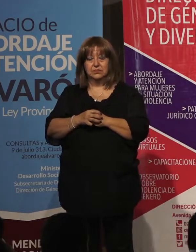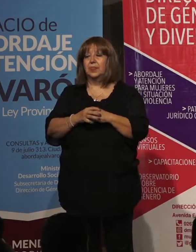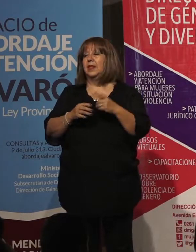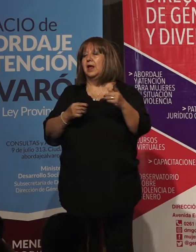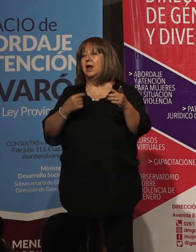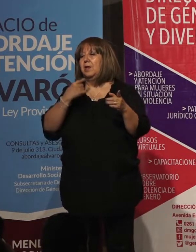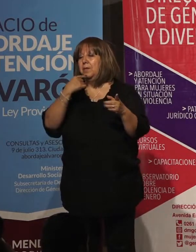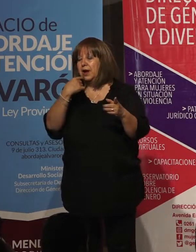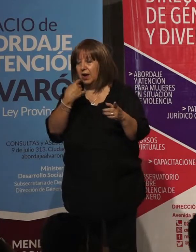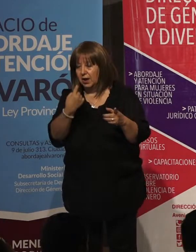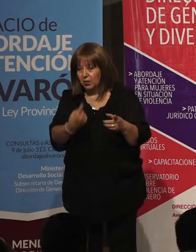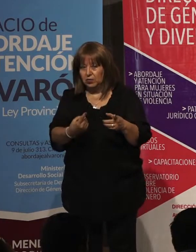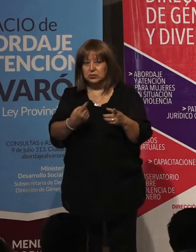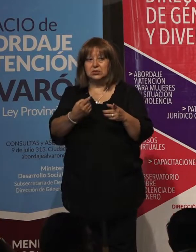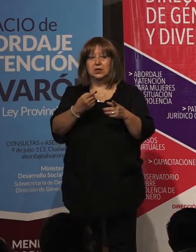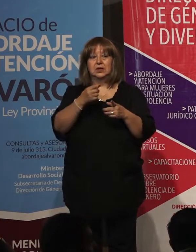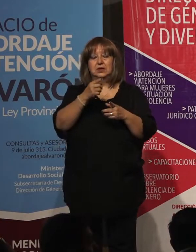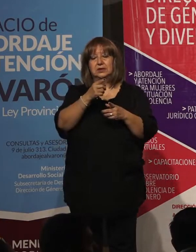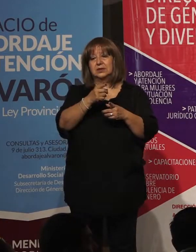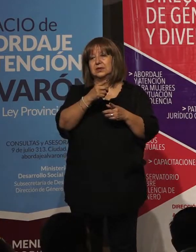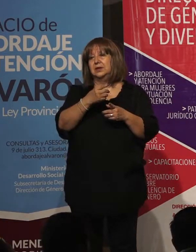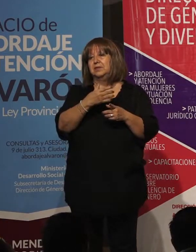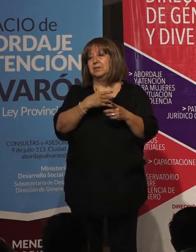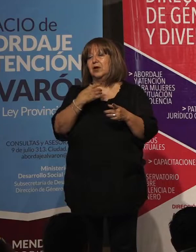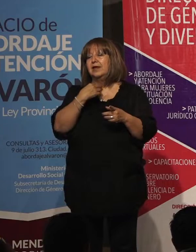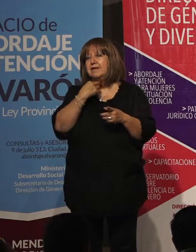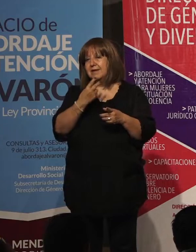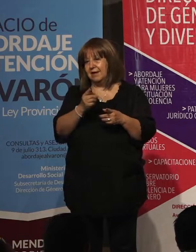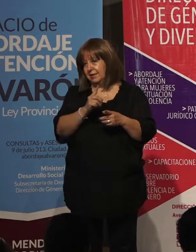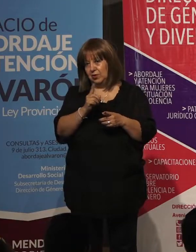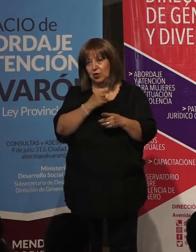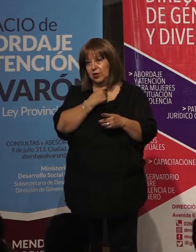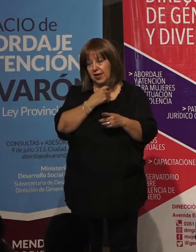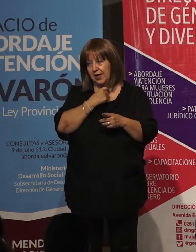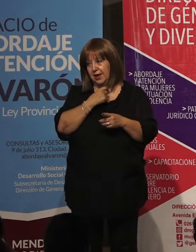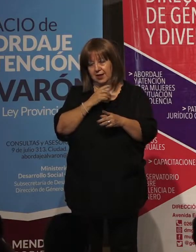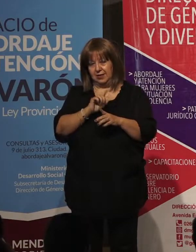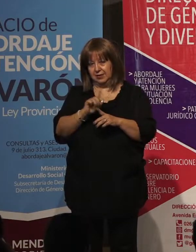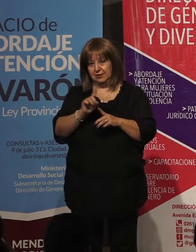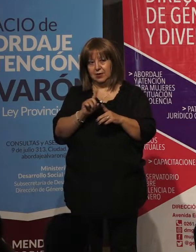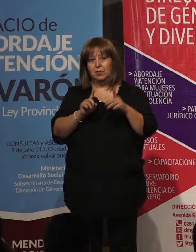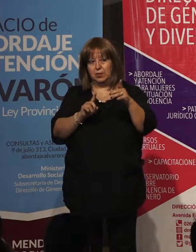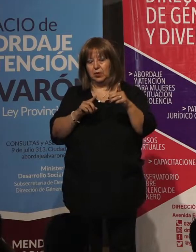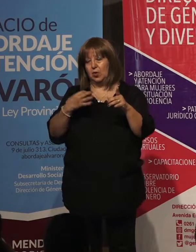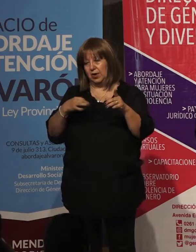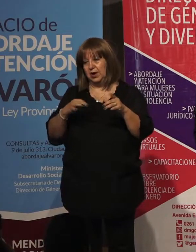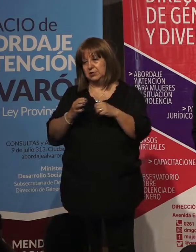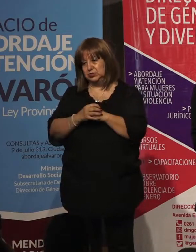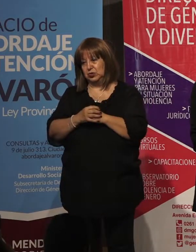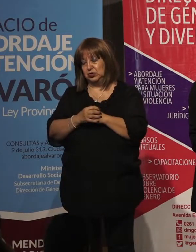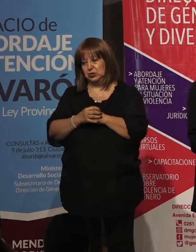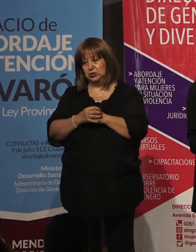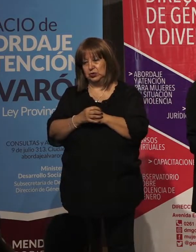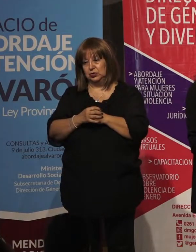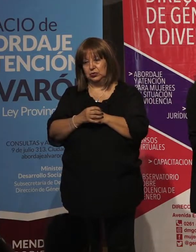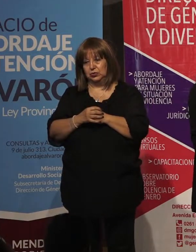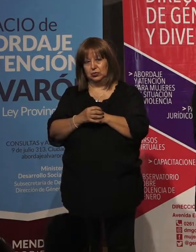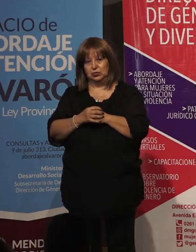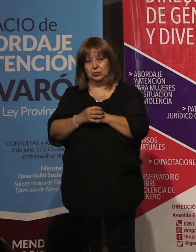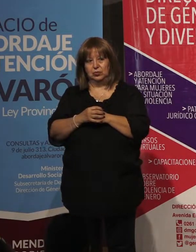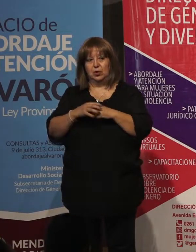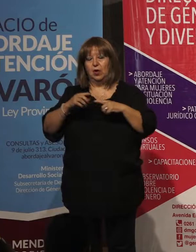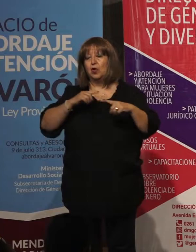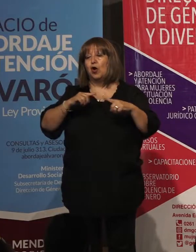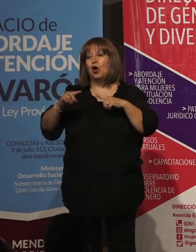le tienen que tomar la denuncia. En ese caso, están publicados en todas las oficinas fiscales los teléfonos de mi oficina, que es la